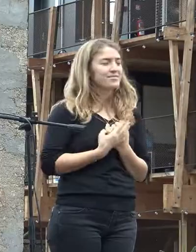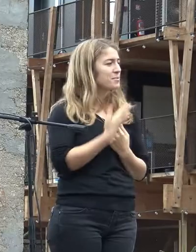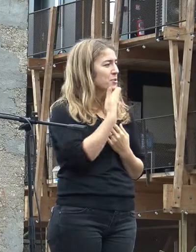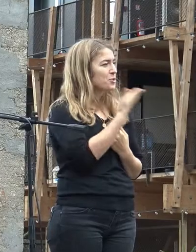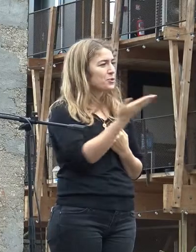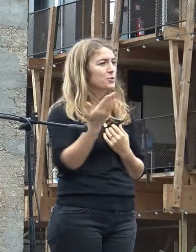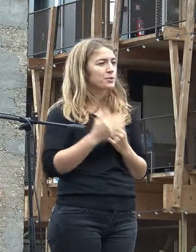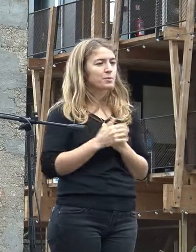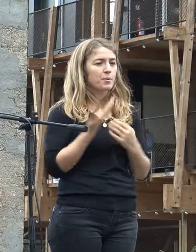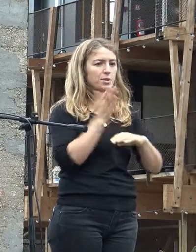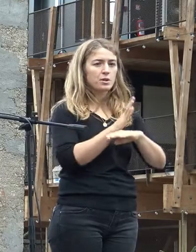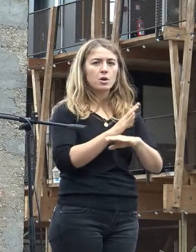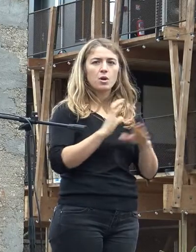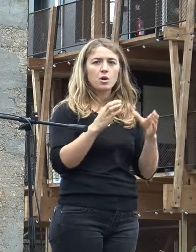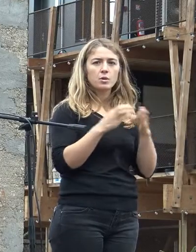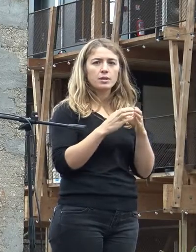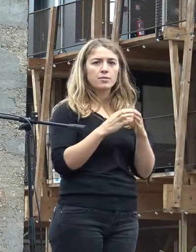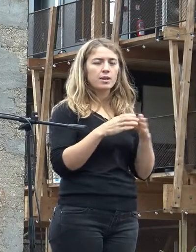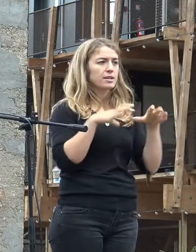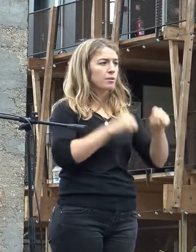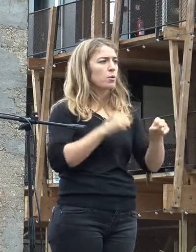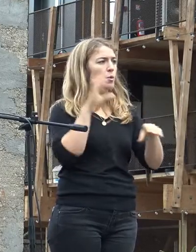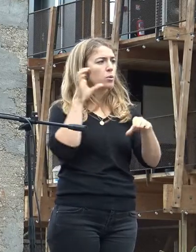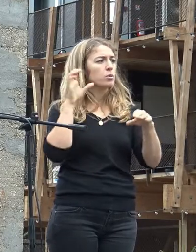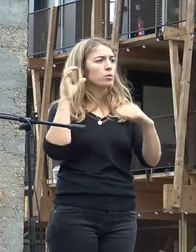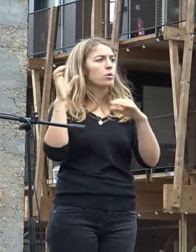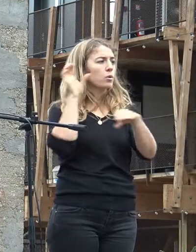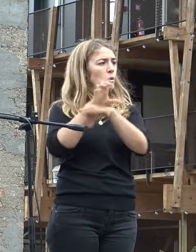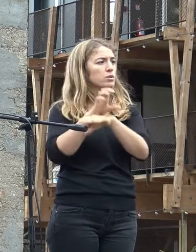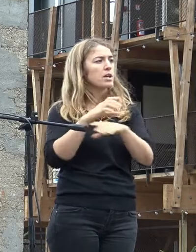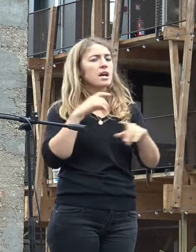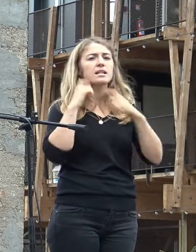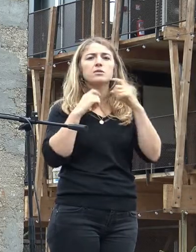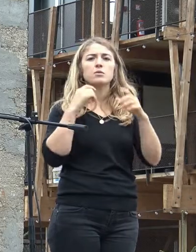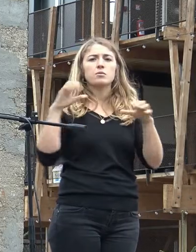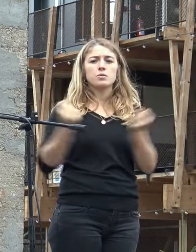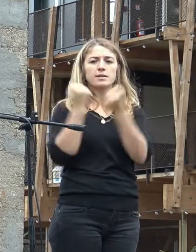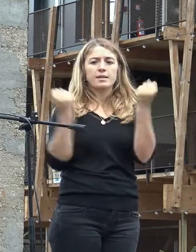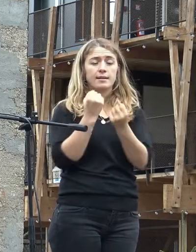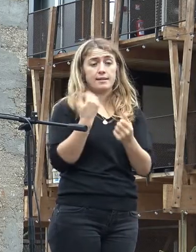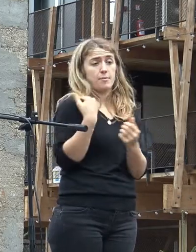Je représente le collectif de résistance à l'agression publicitaire qui vient de se remonter.